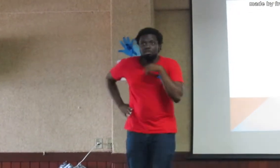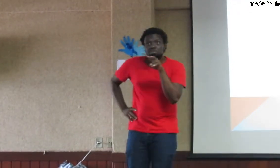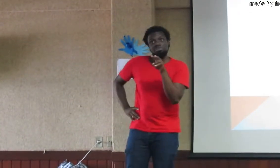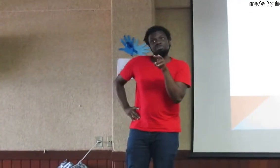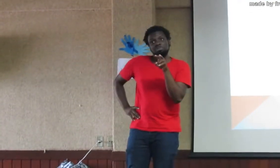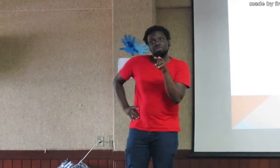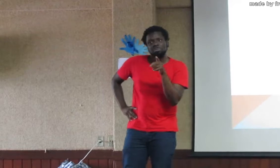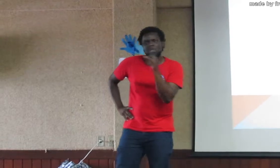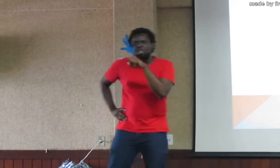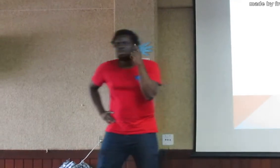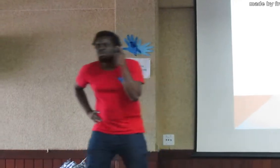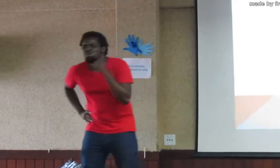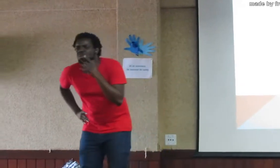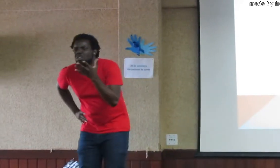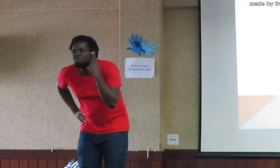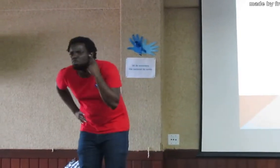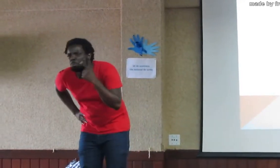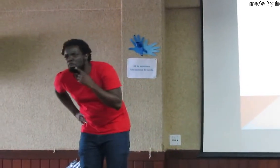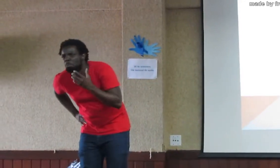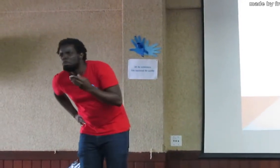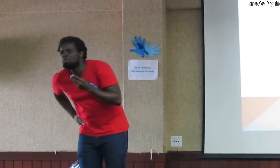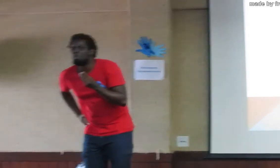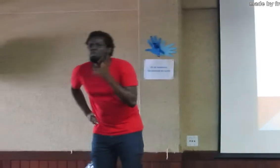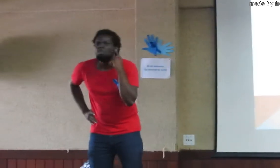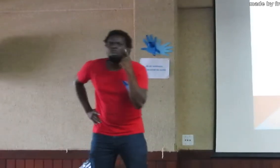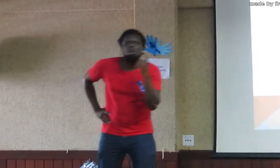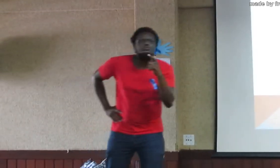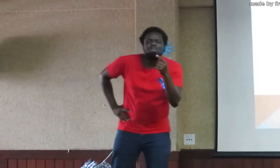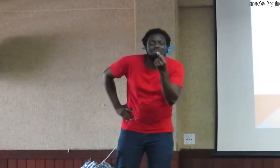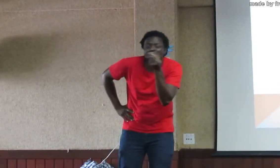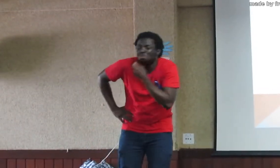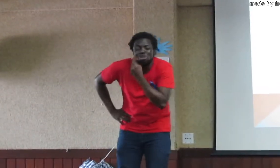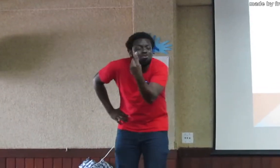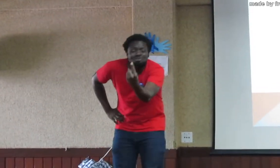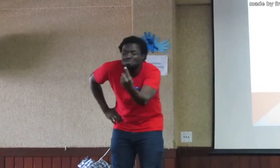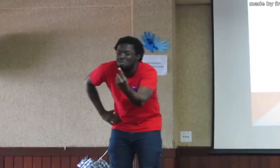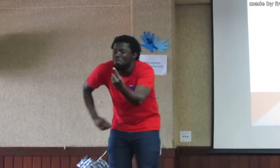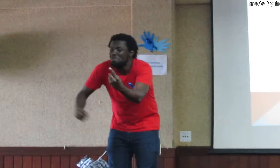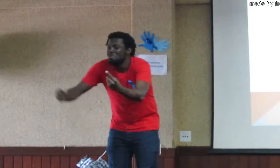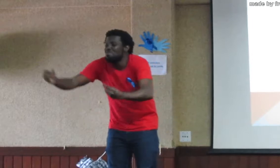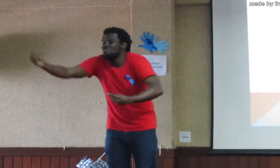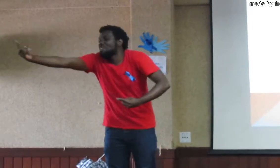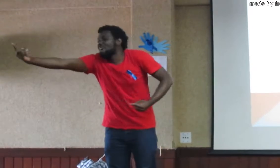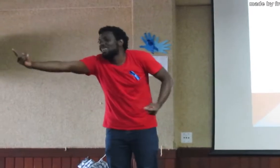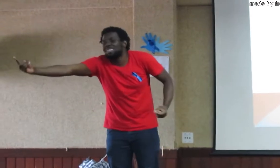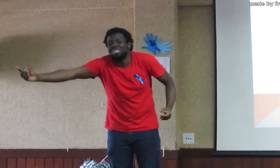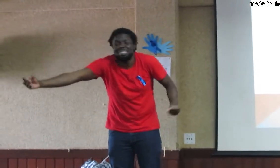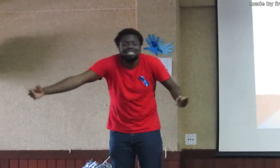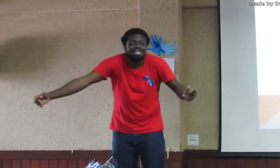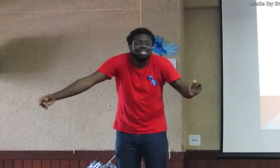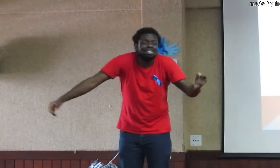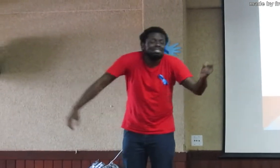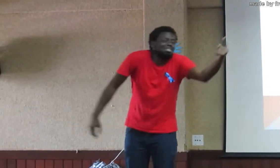bêbados. Vocês nunca viram surdos na televisão dizendo que cometeram uma infração, que cometeram algum